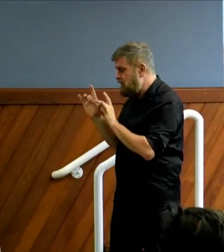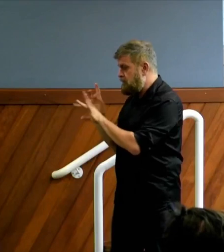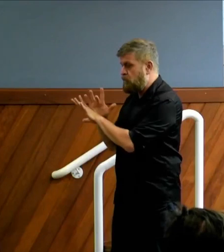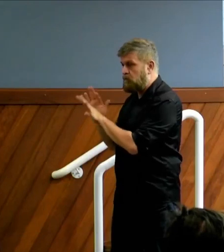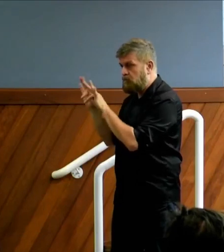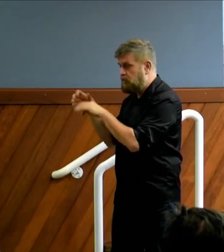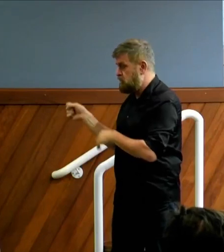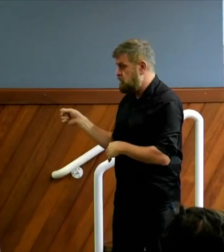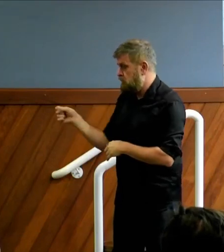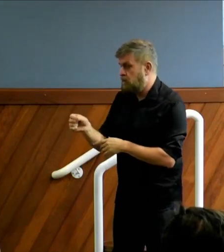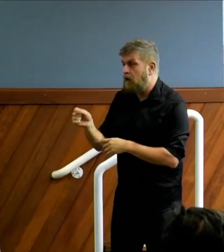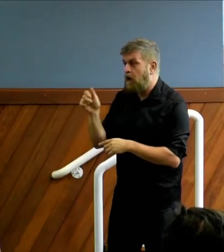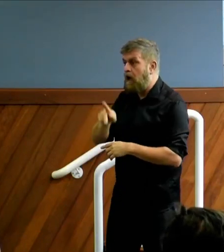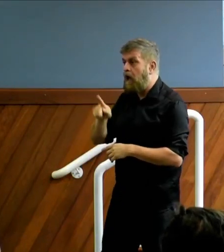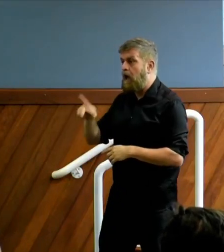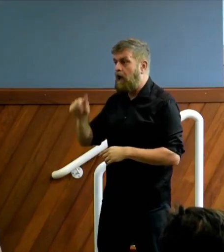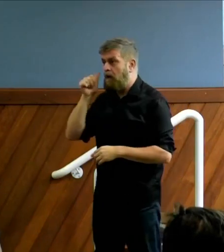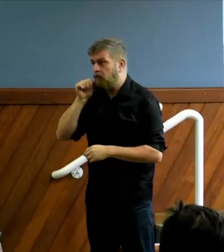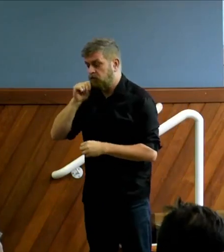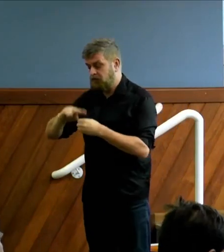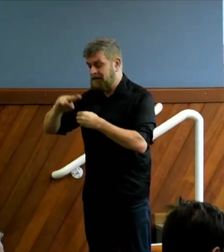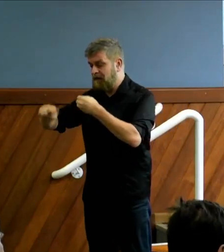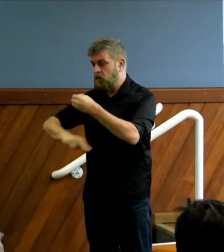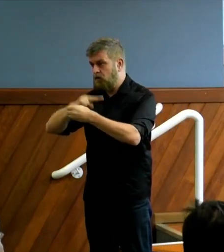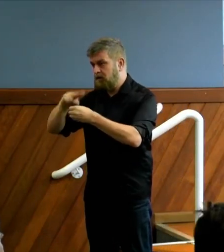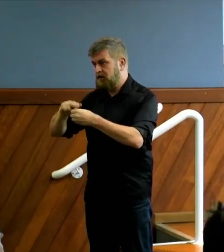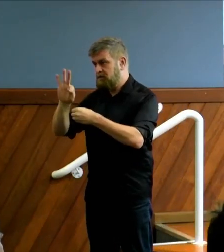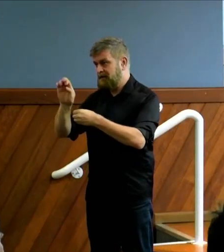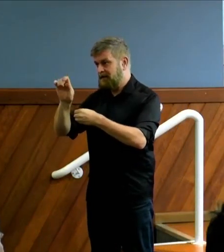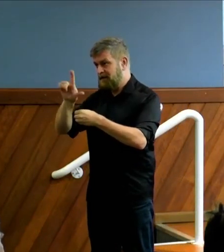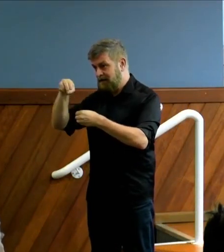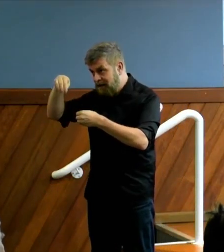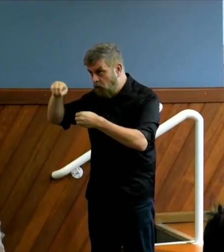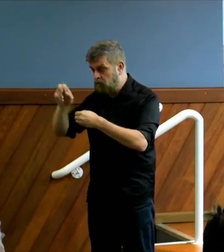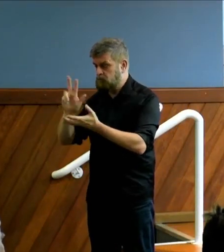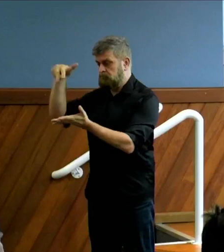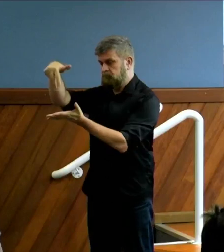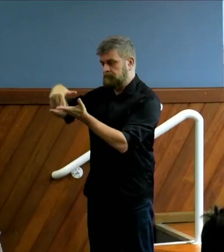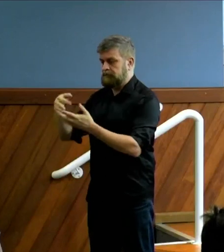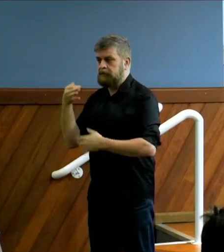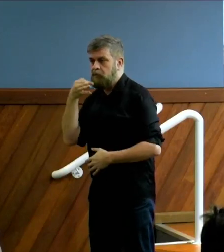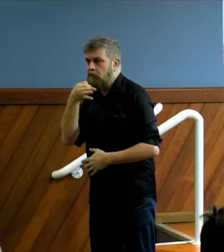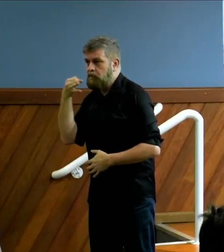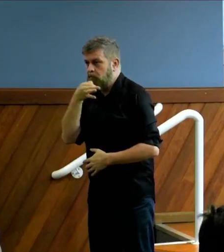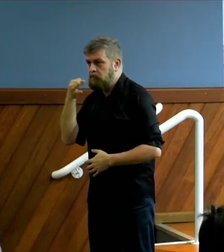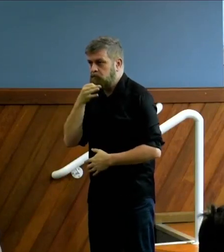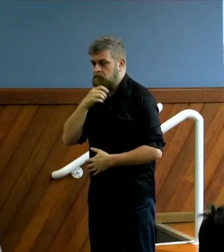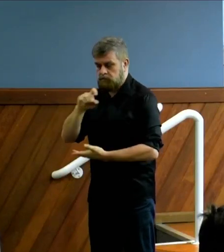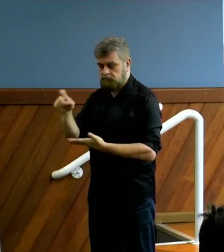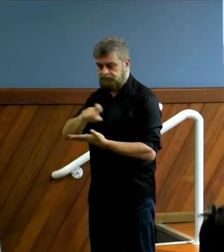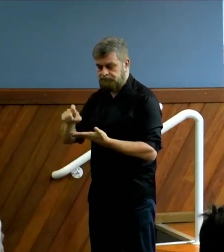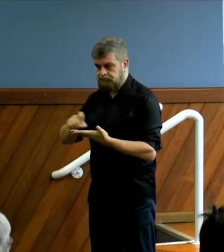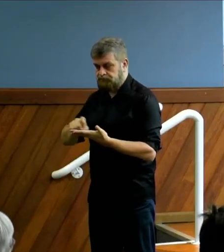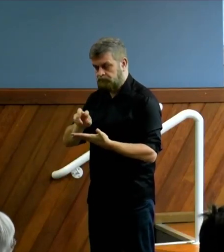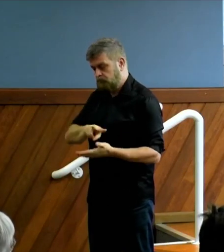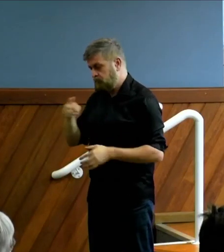trouxemos a professora Thelma Amadio, lá da Unesp, para falar, e a gente estava falando justamente de digitalização, né? E aí a professora Thelma, no